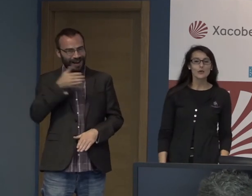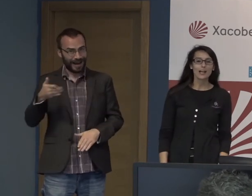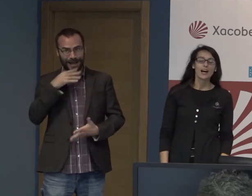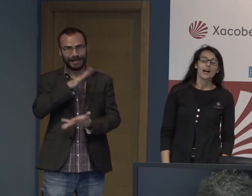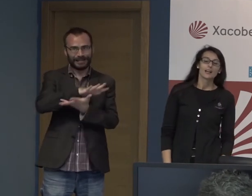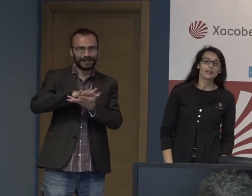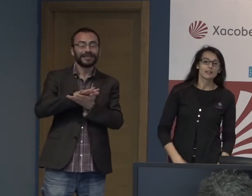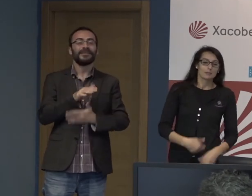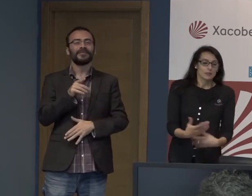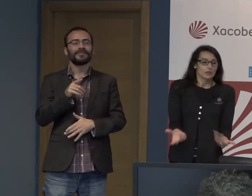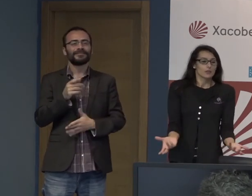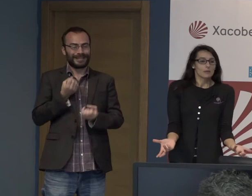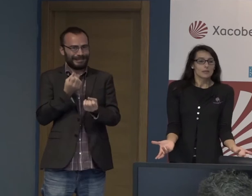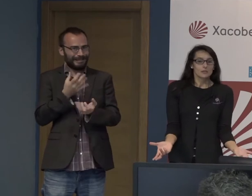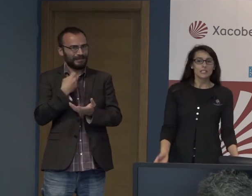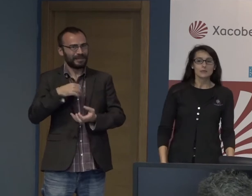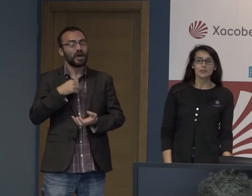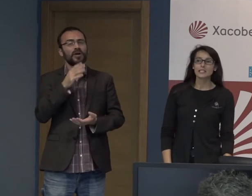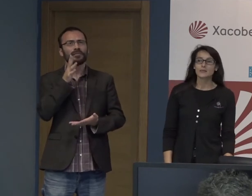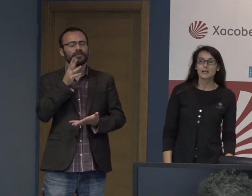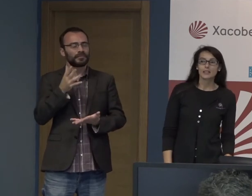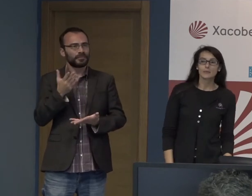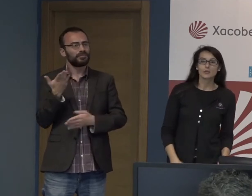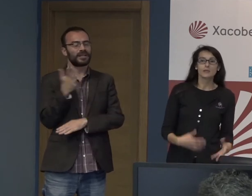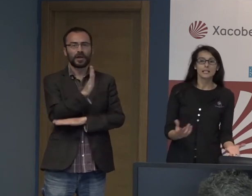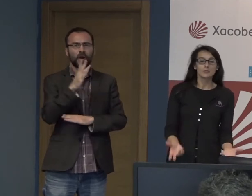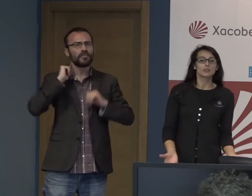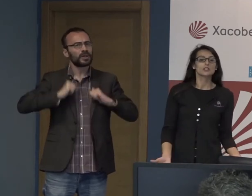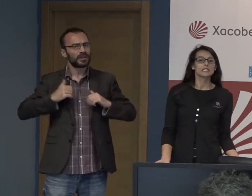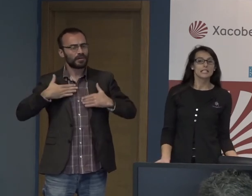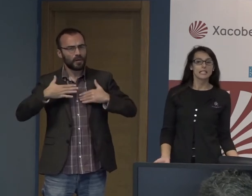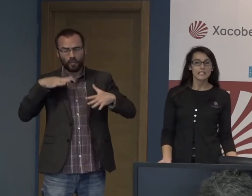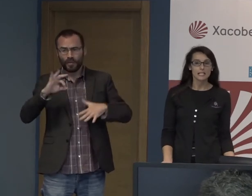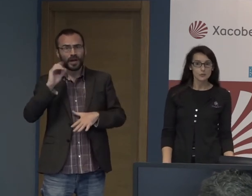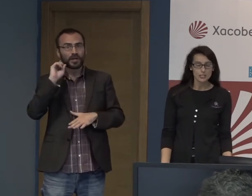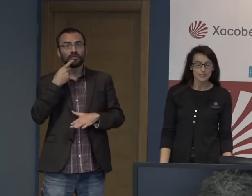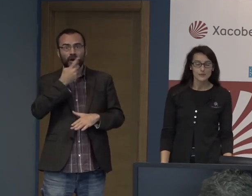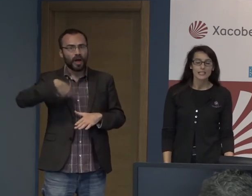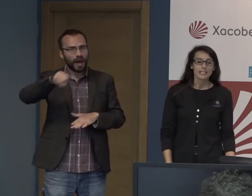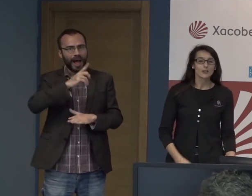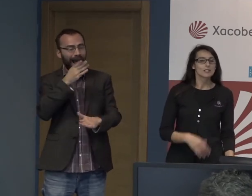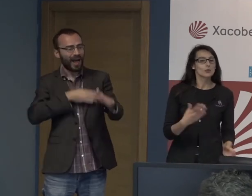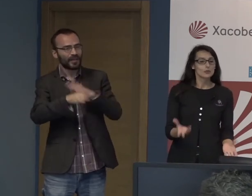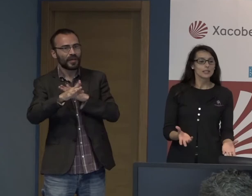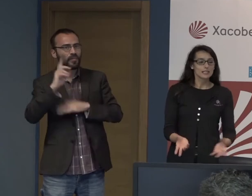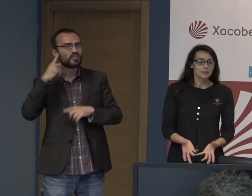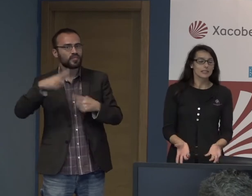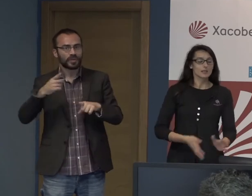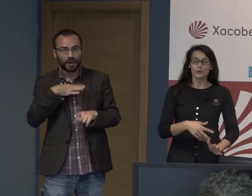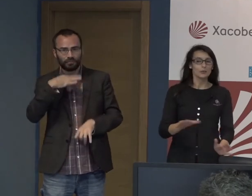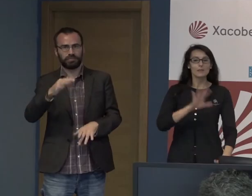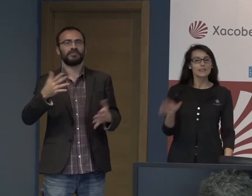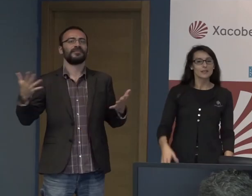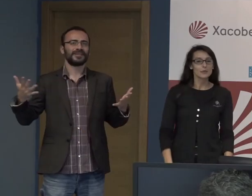siguiendo ahora. Me descubrieron que había unas mochilas vibratorias que iban a hacer posible que las personas sordas accedieran a la música. Entonces yo cuando me las vi